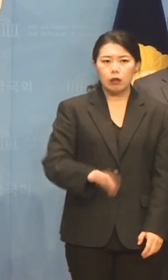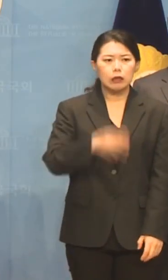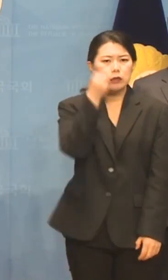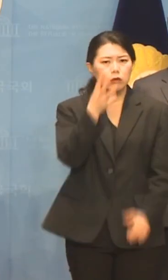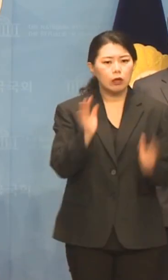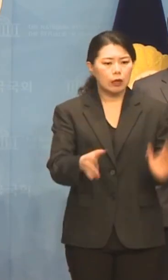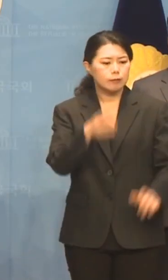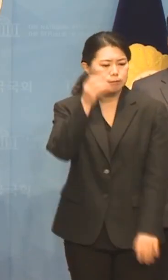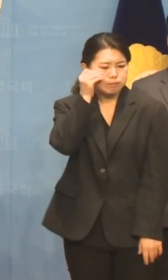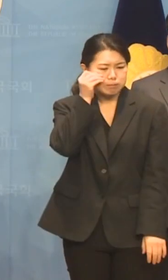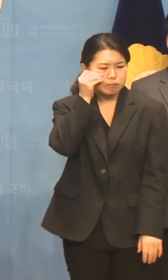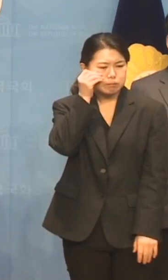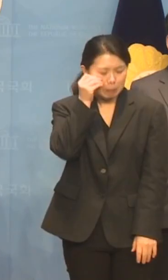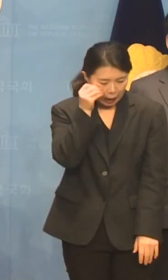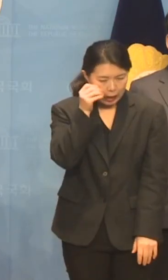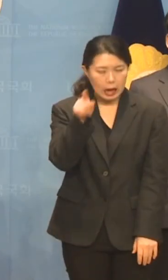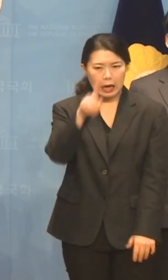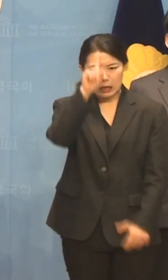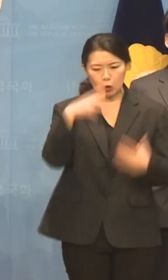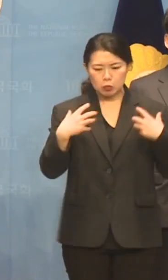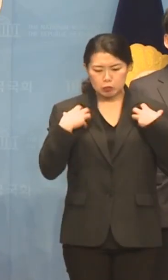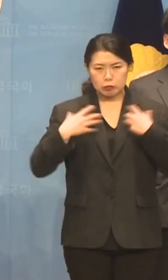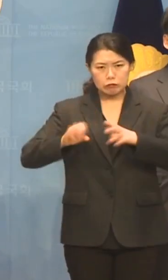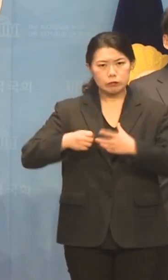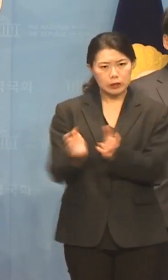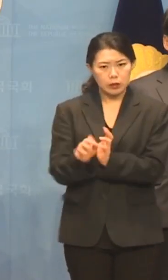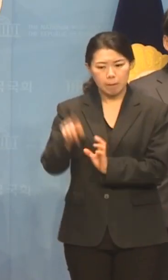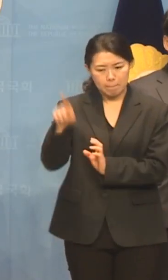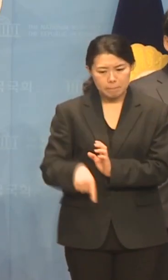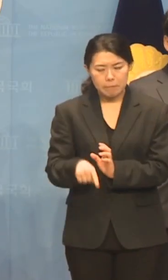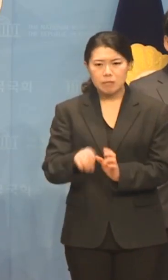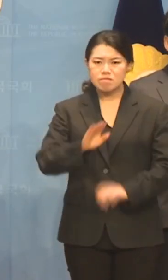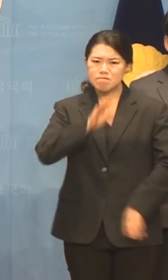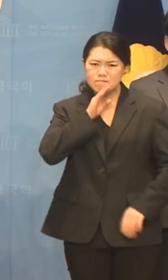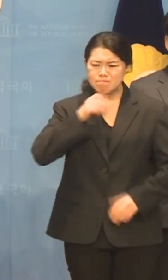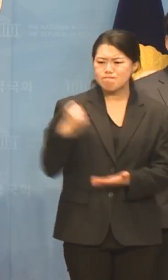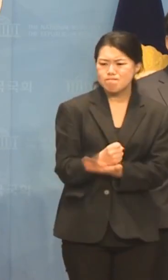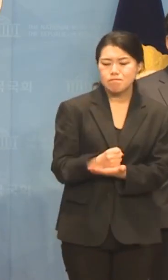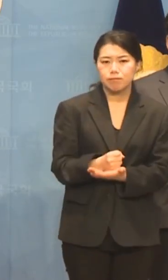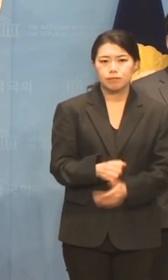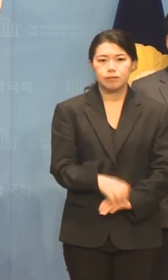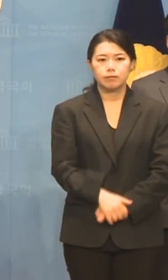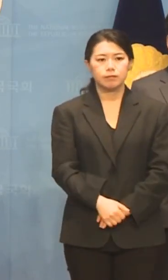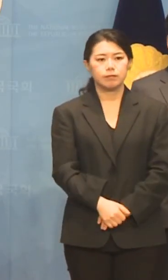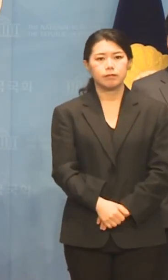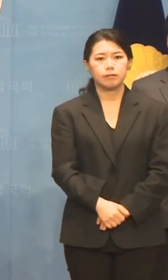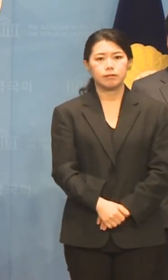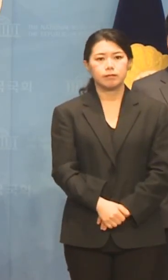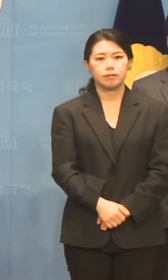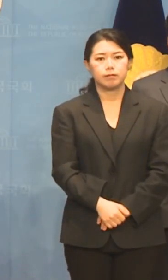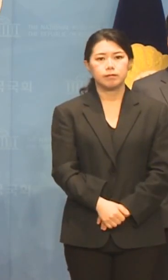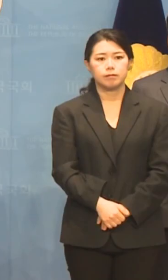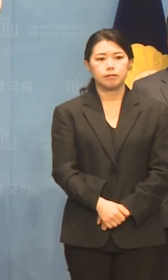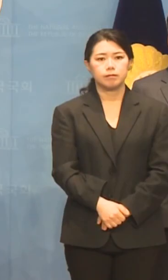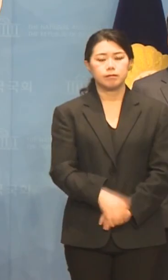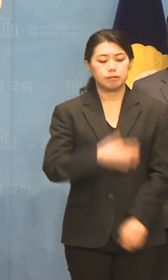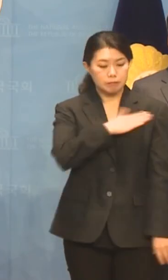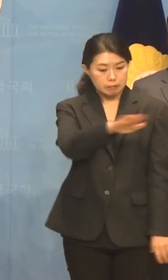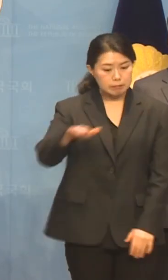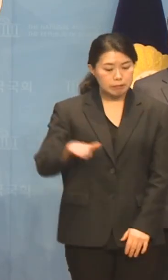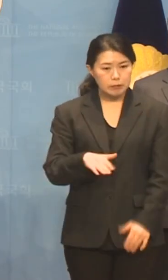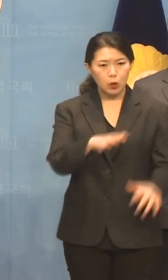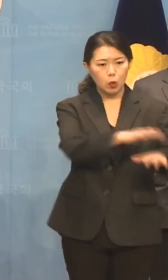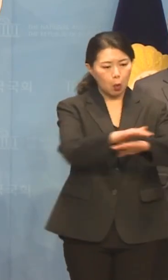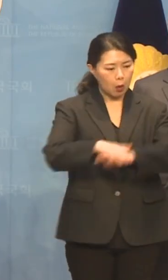달째 시간만 끌고 있는 정부와 국민의힘을 강력히 규탄한다. 우리는